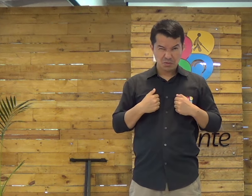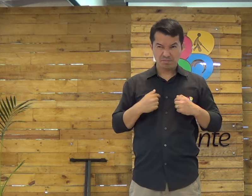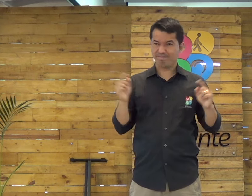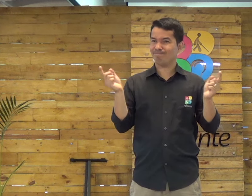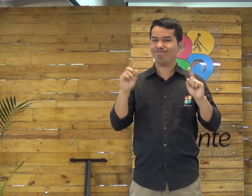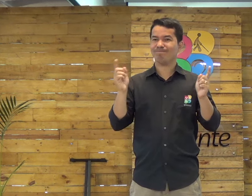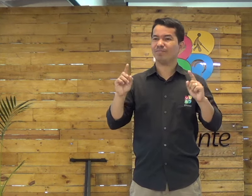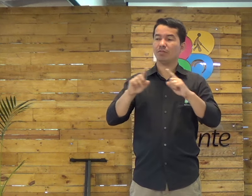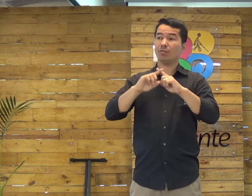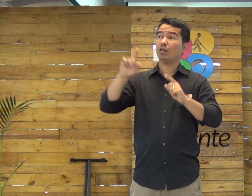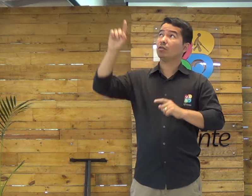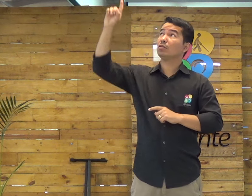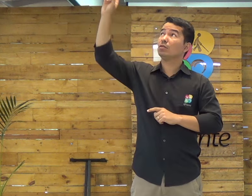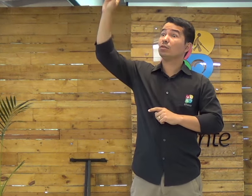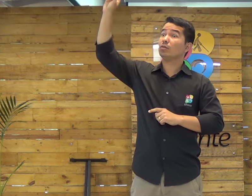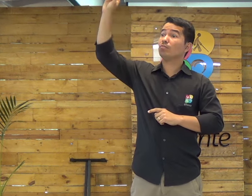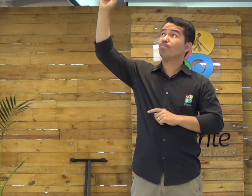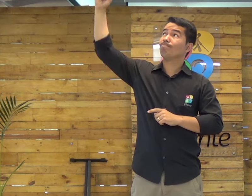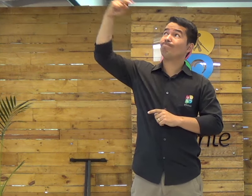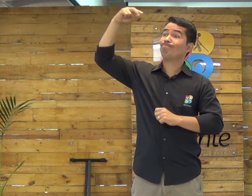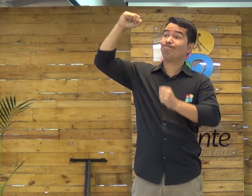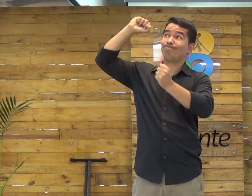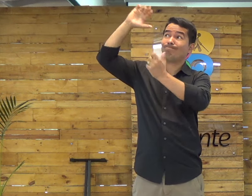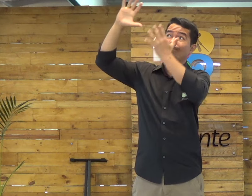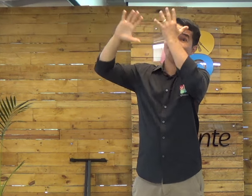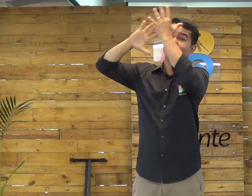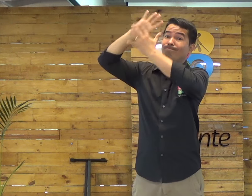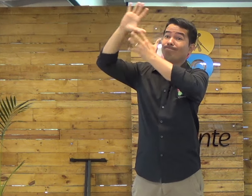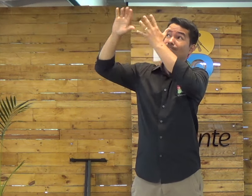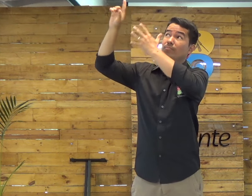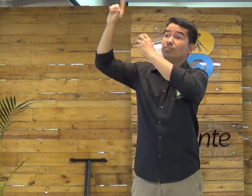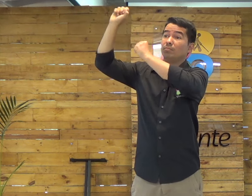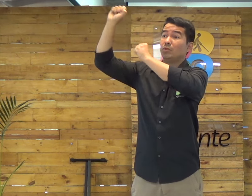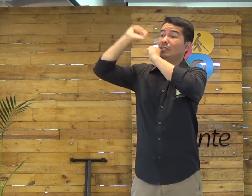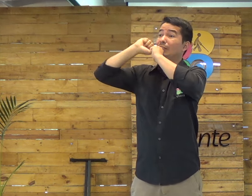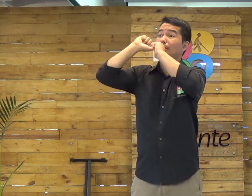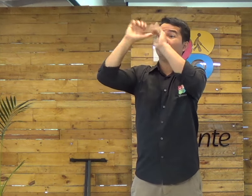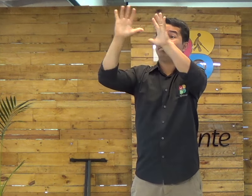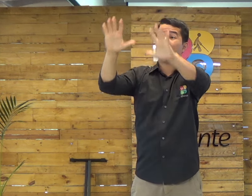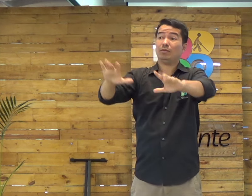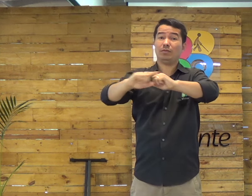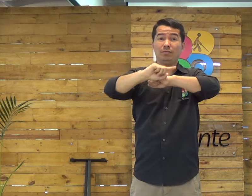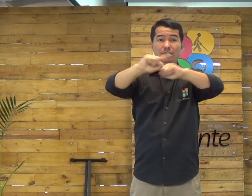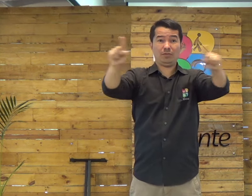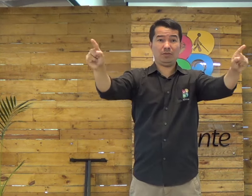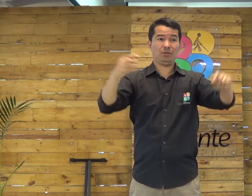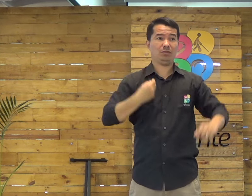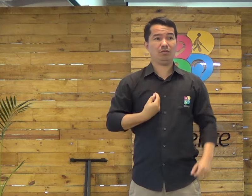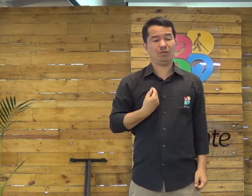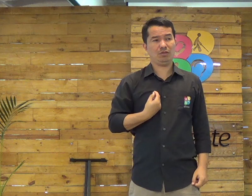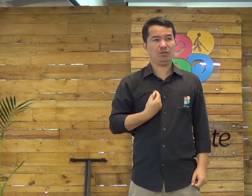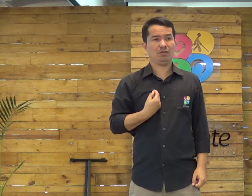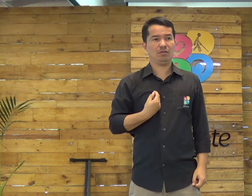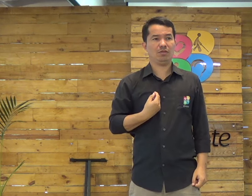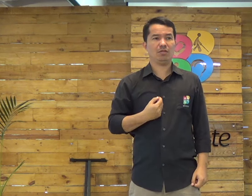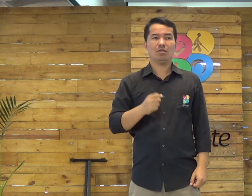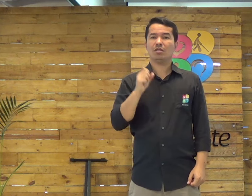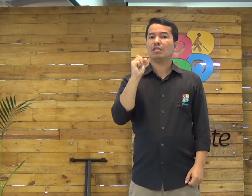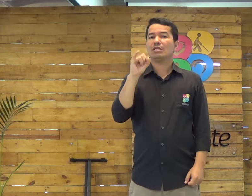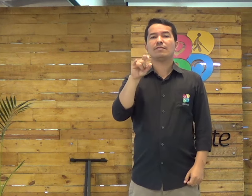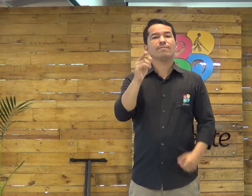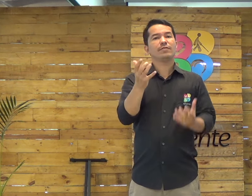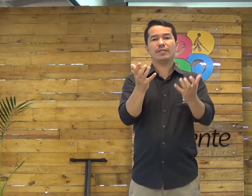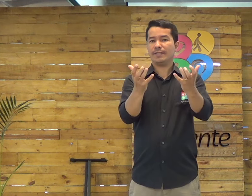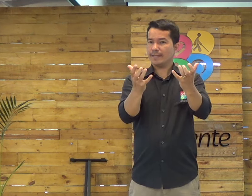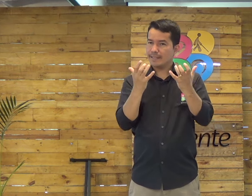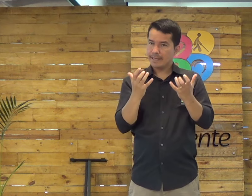Meu irmão, a migração tem poder? Não tem poder. Mas Deus que vê a migração, Ele sim tem poder para abençoar a sua